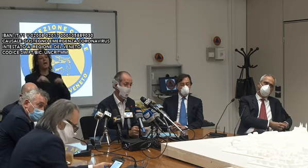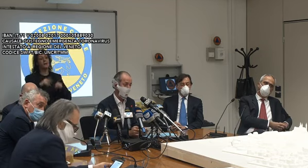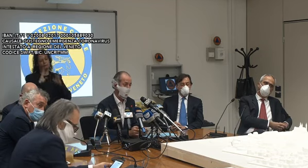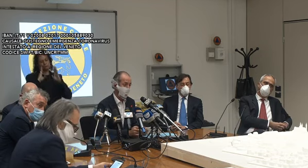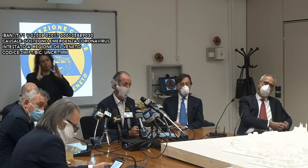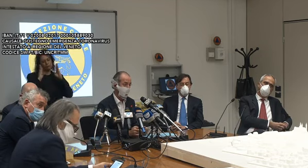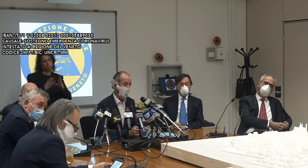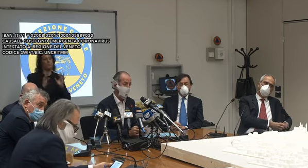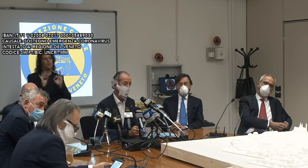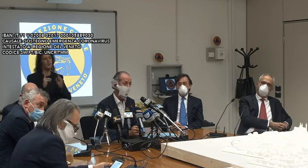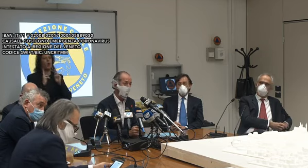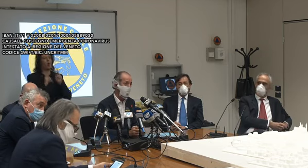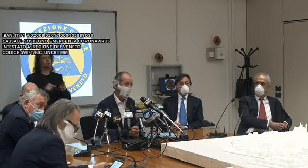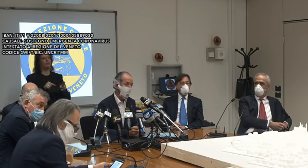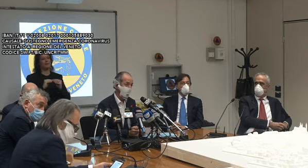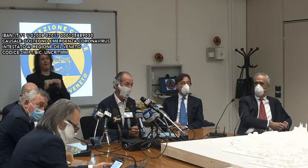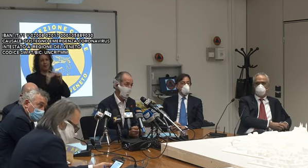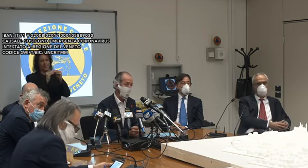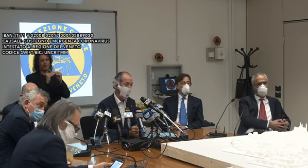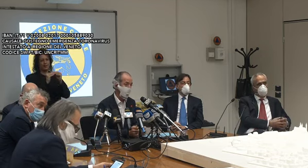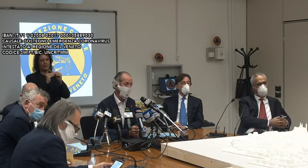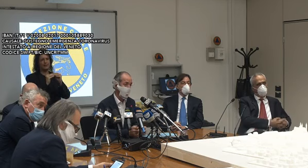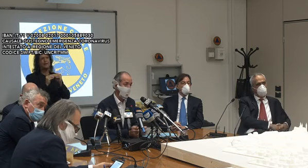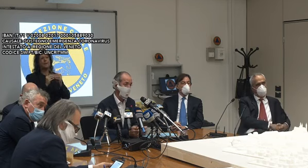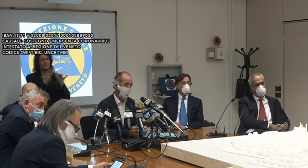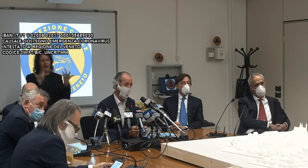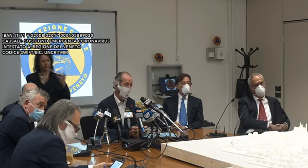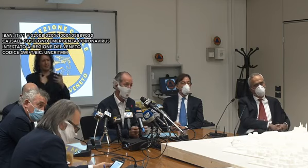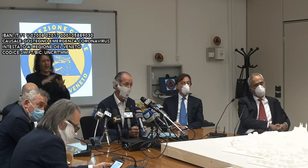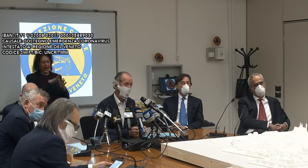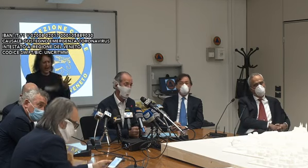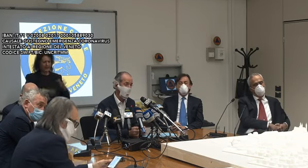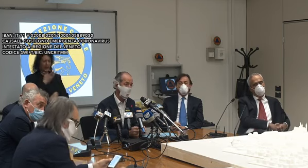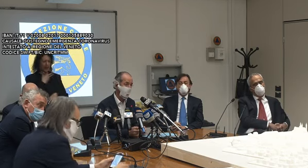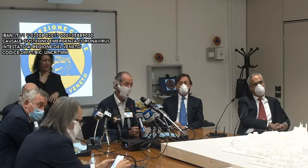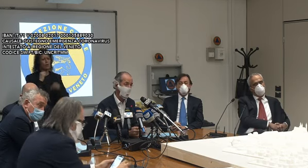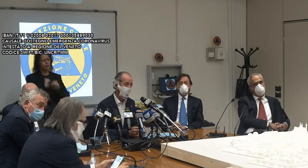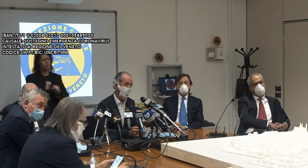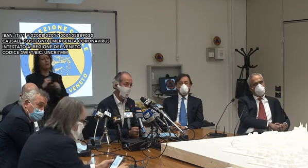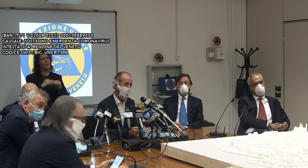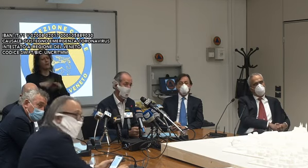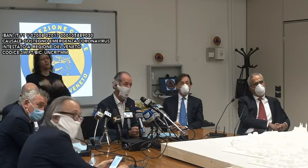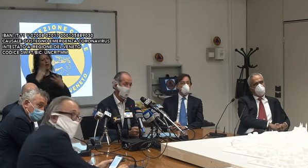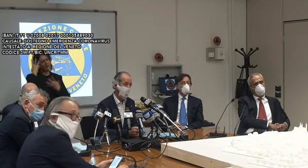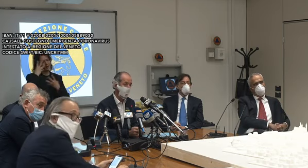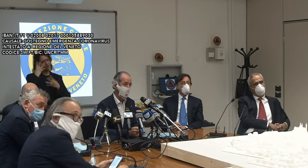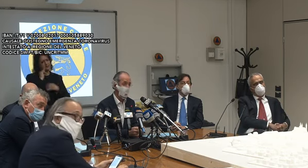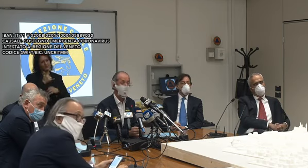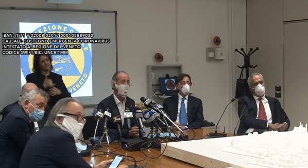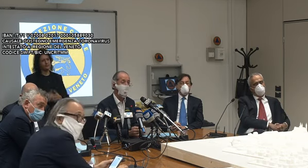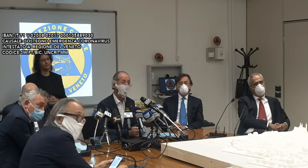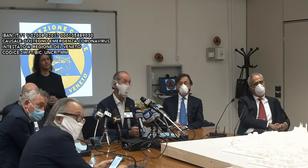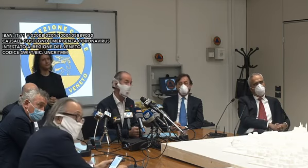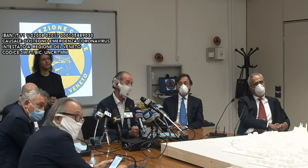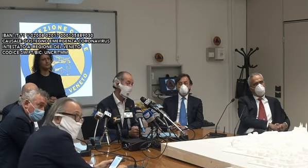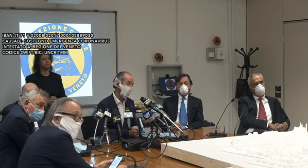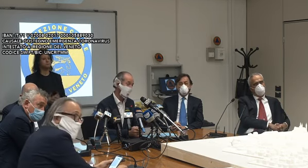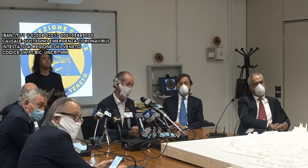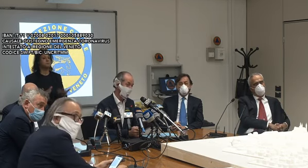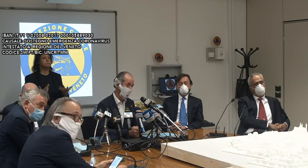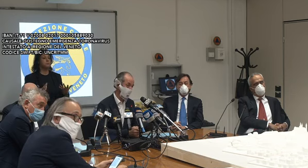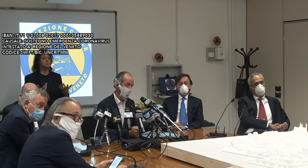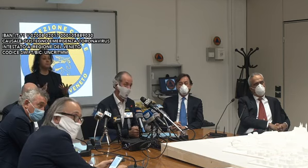che lo guardiamo con attenzione, l'area c'è, quindi possiamo fare dei ragionamenti. Direi di non